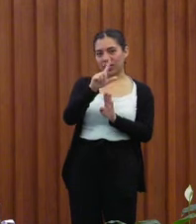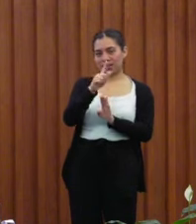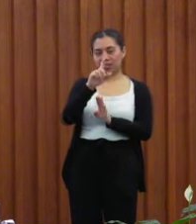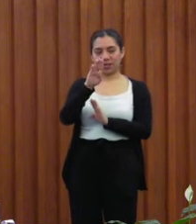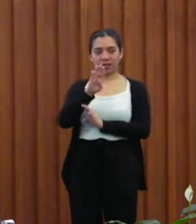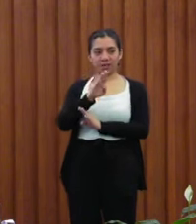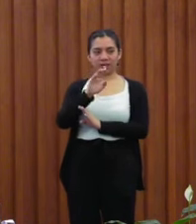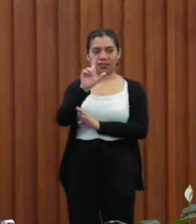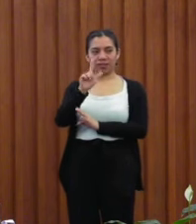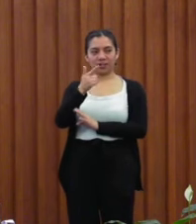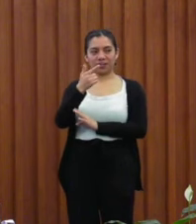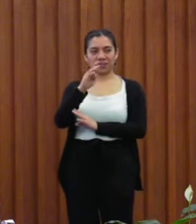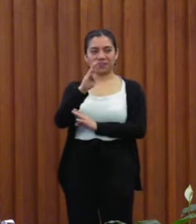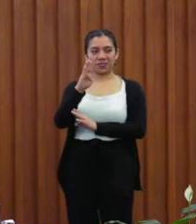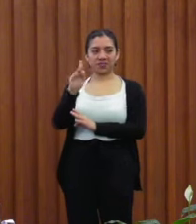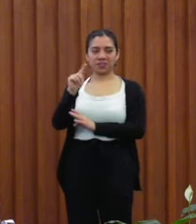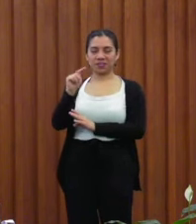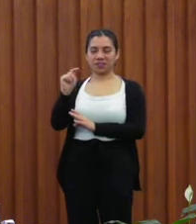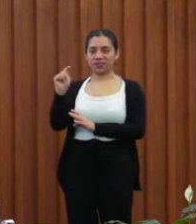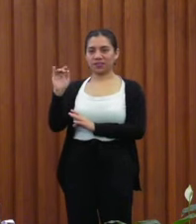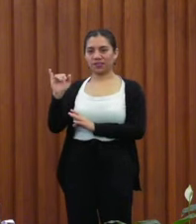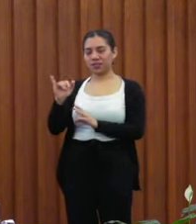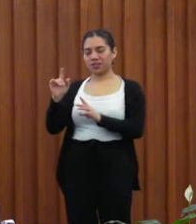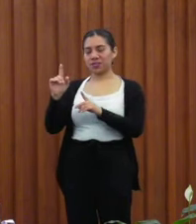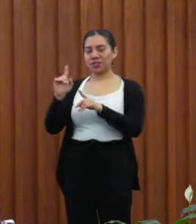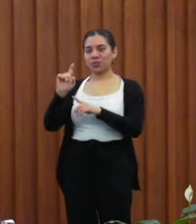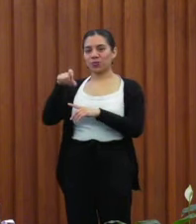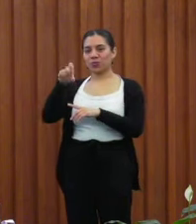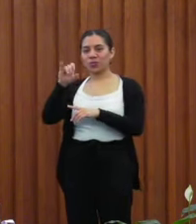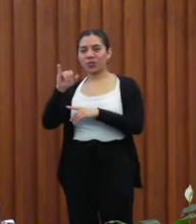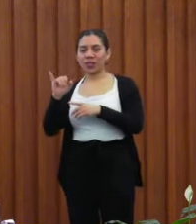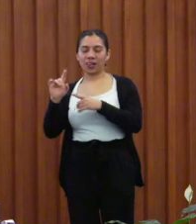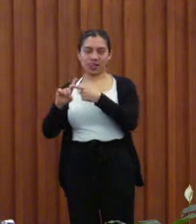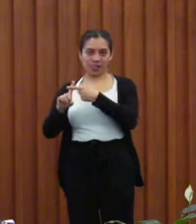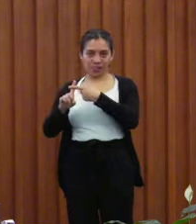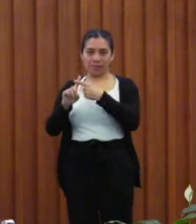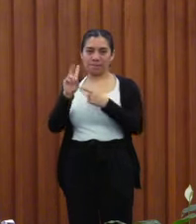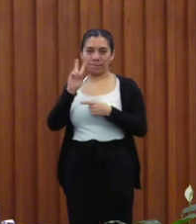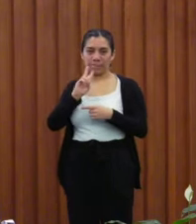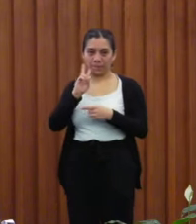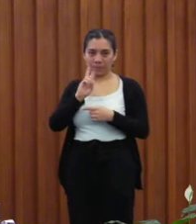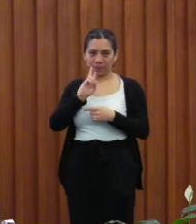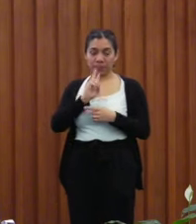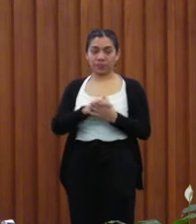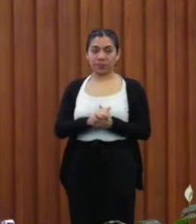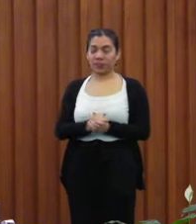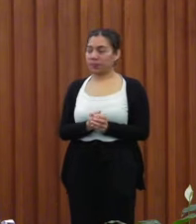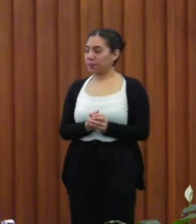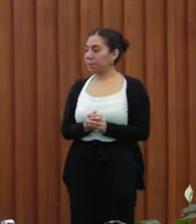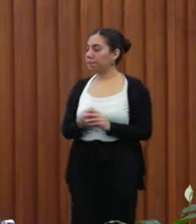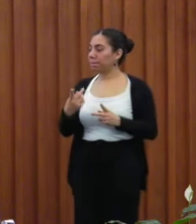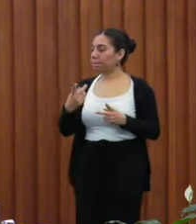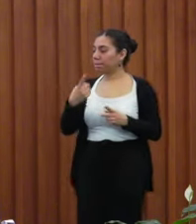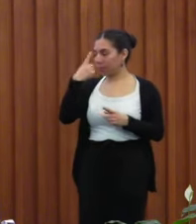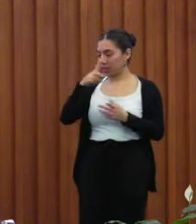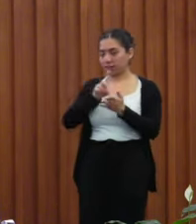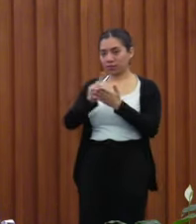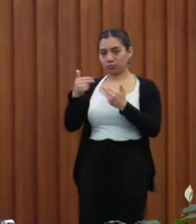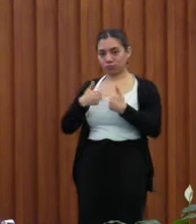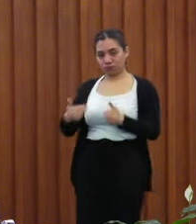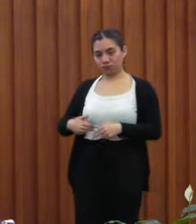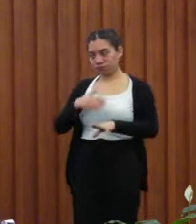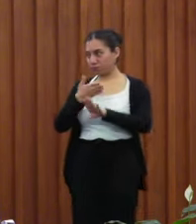Y en su conjunto, esas quejas reunieron 370 menciones a derechos humanos vulnerados. Entre